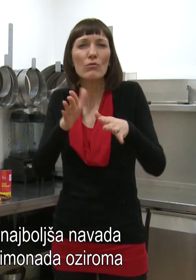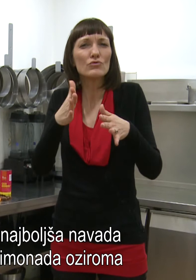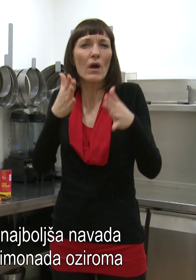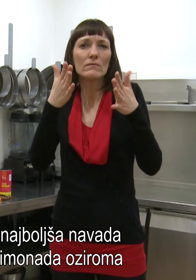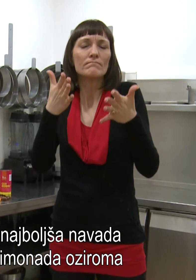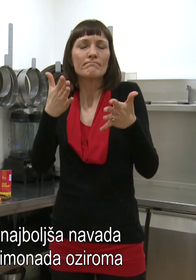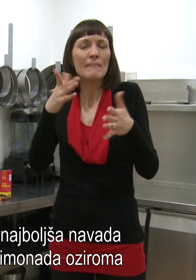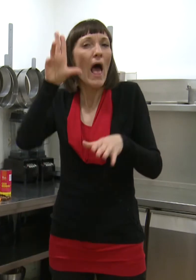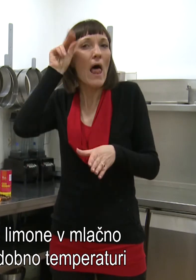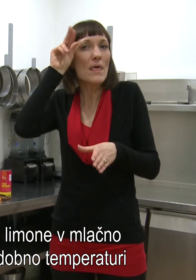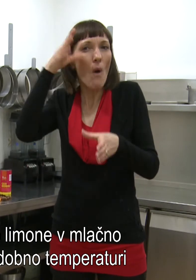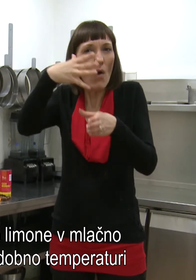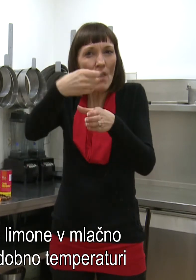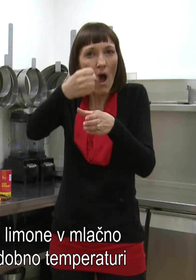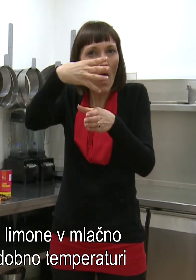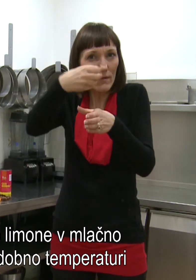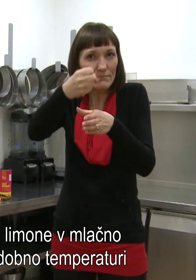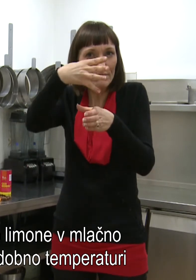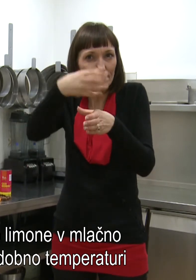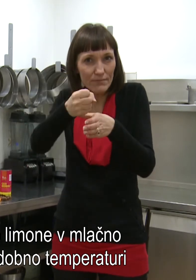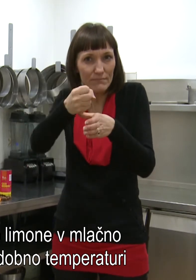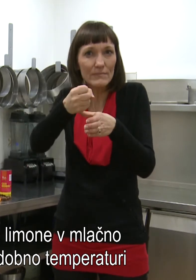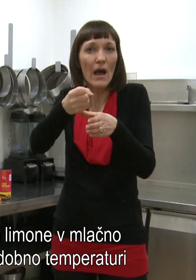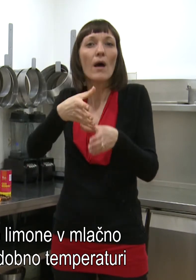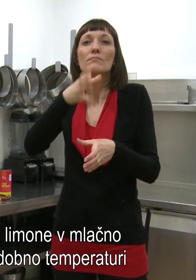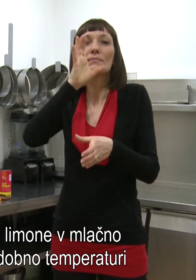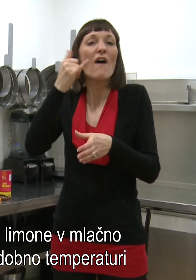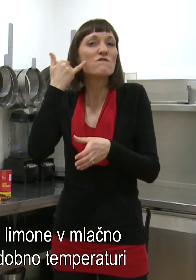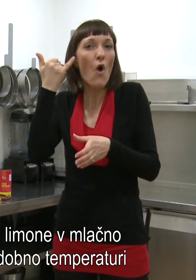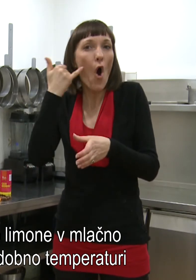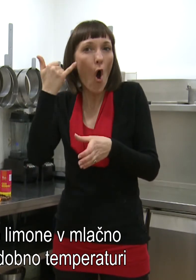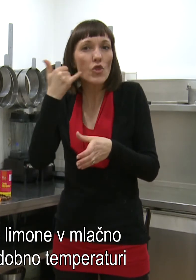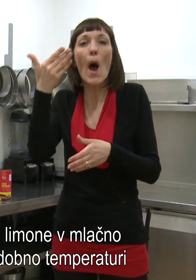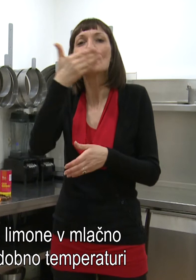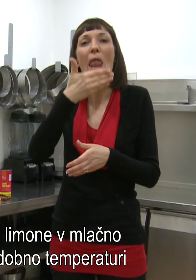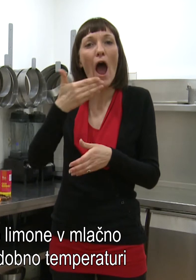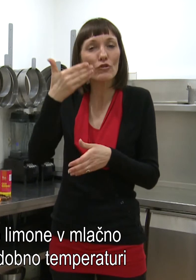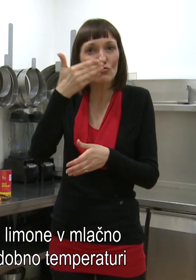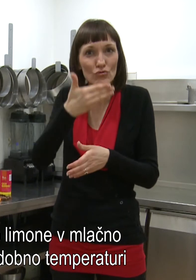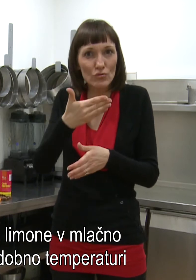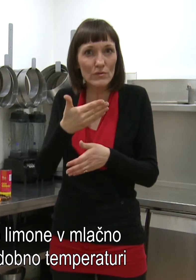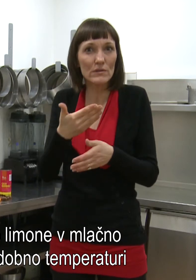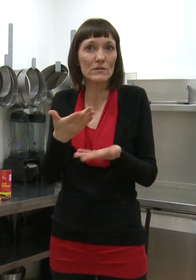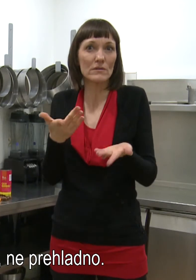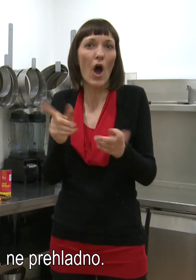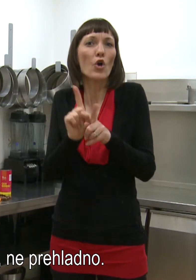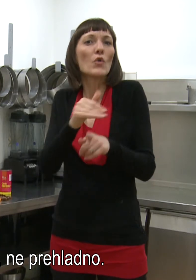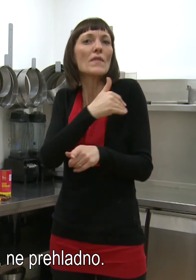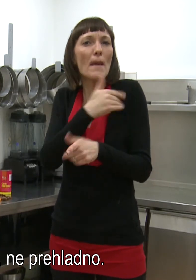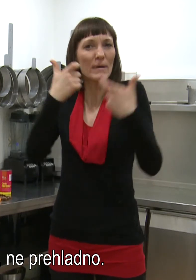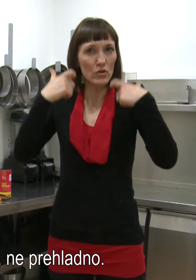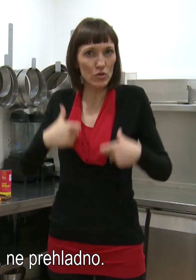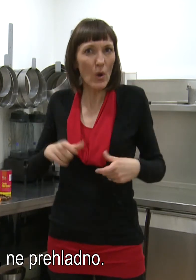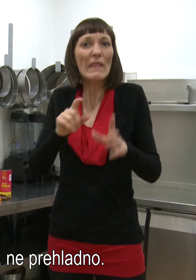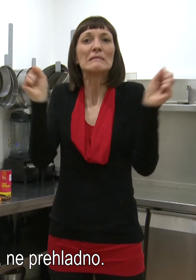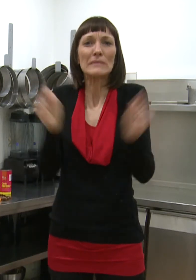kakšna limonada oziroma pač malo limone si stisnete v mlačno vodo, čim bolj podobno temperaturi našega telesa,